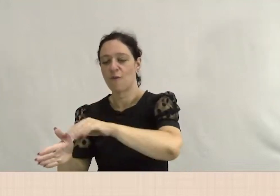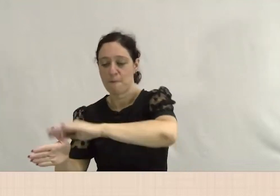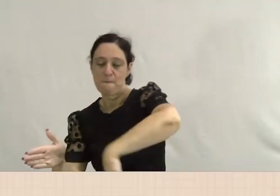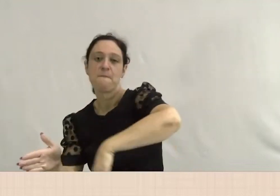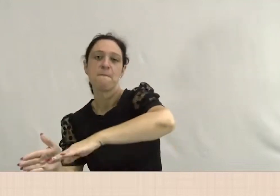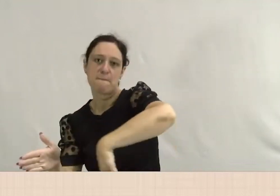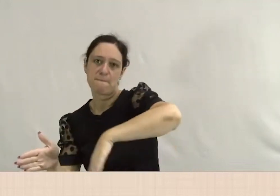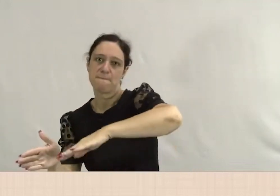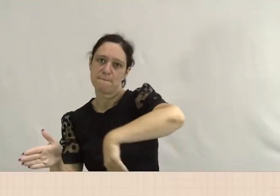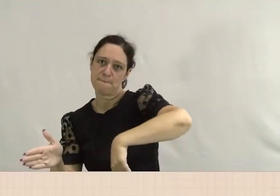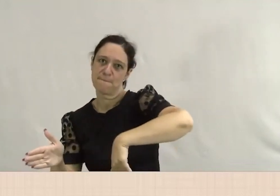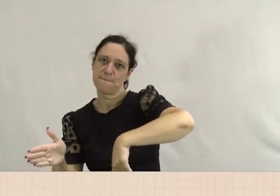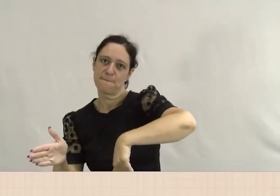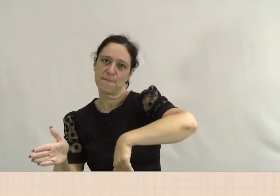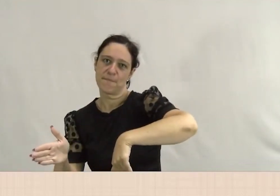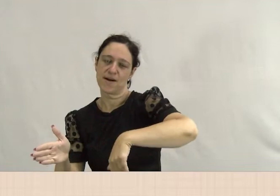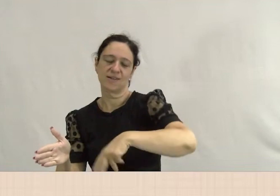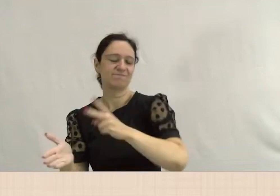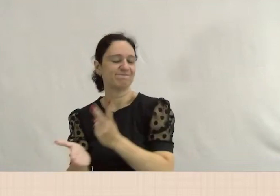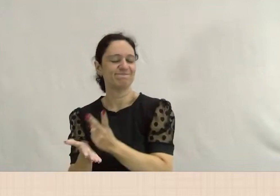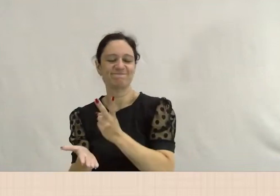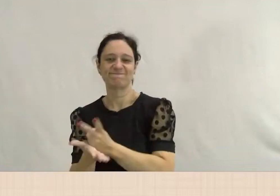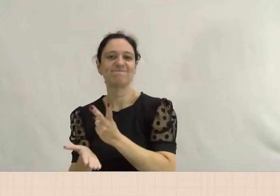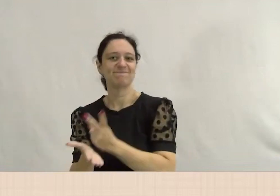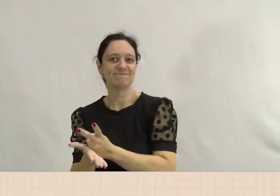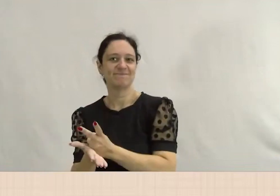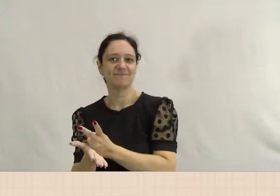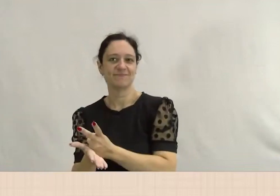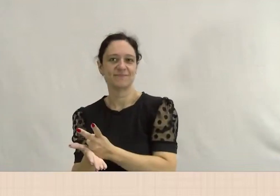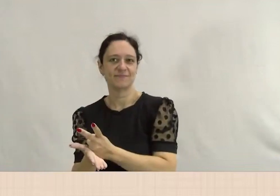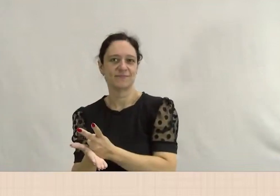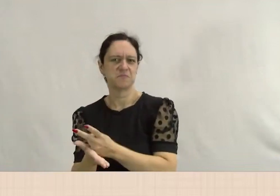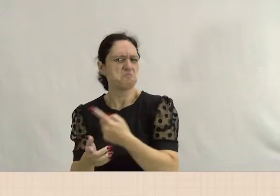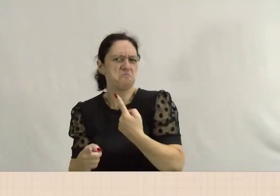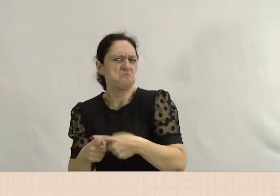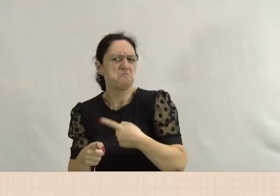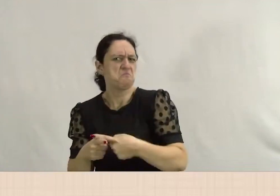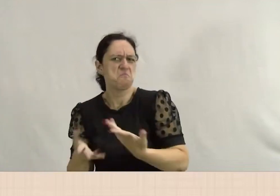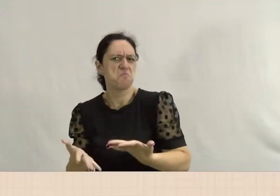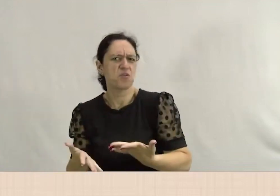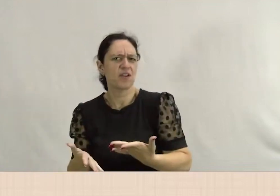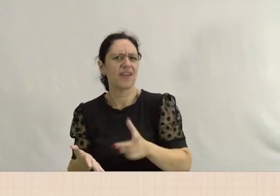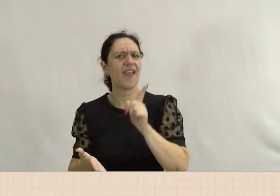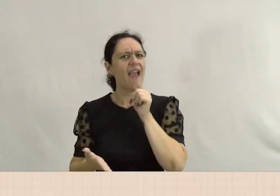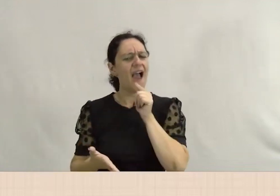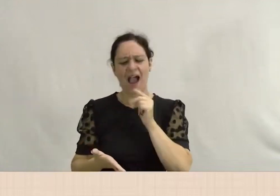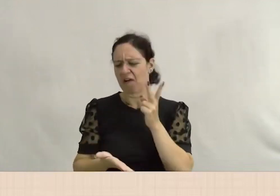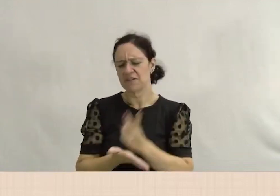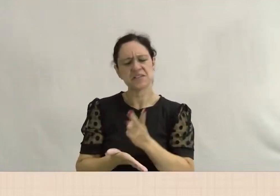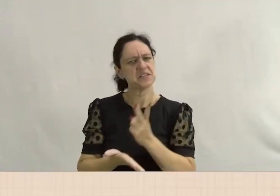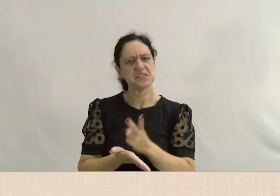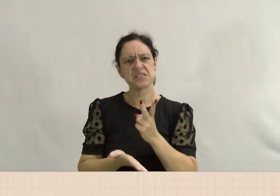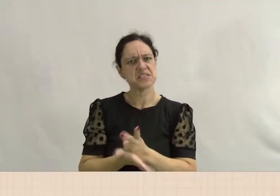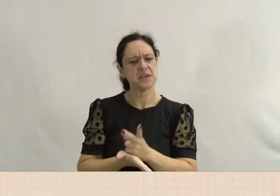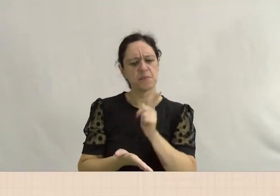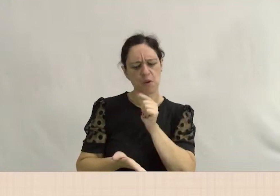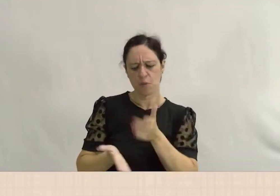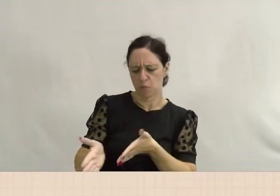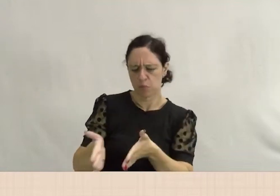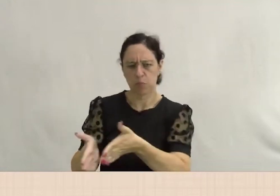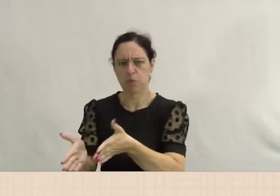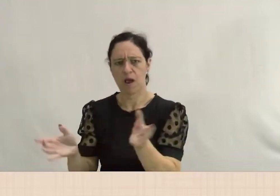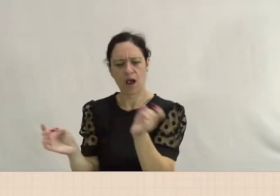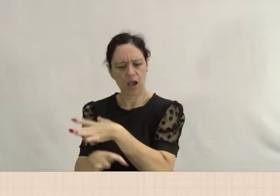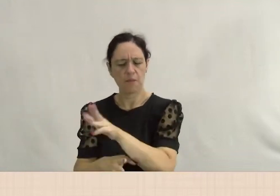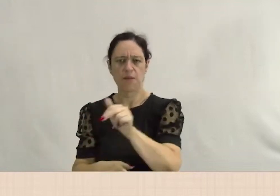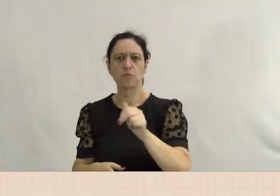rios vão para o mar. Mas por que os rios não esgotam de fluir? Porque do mar vem